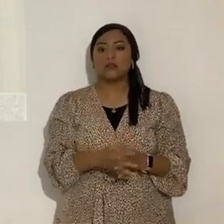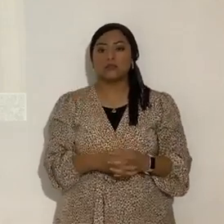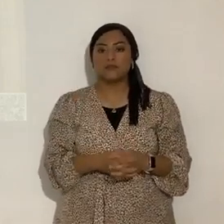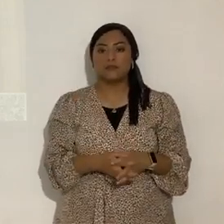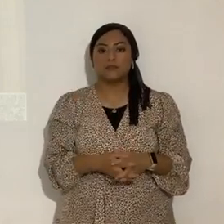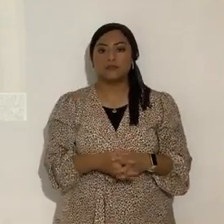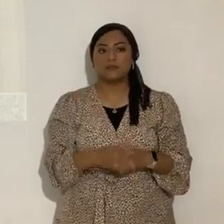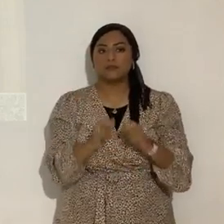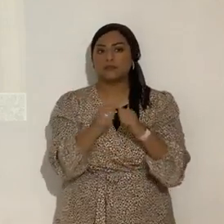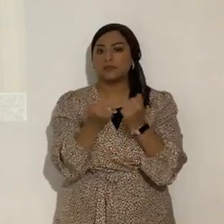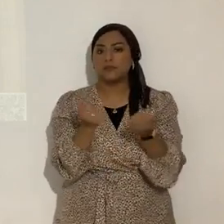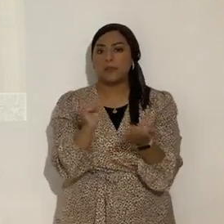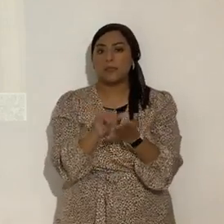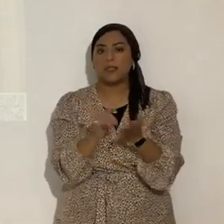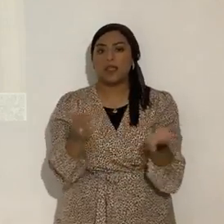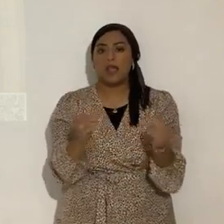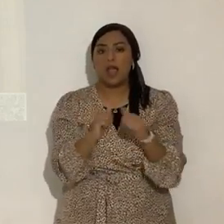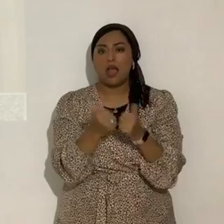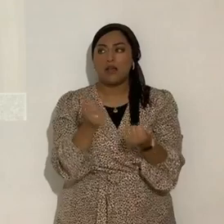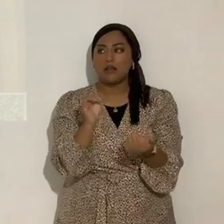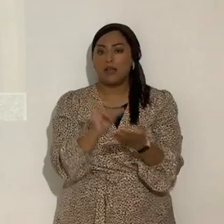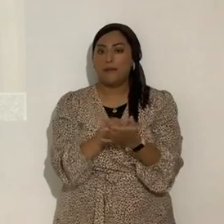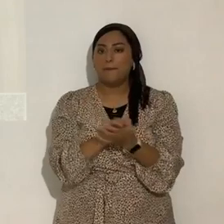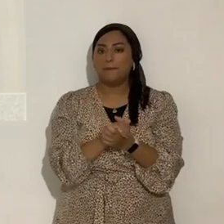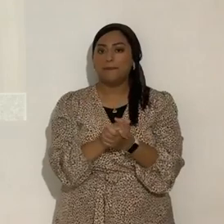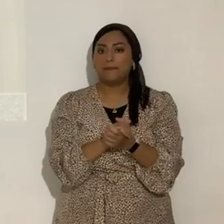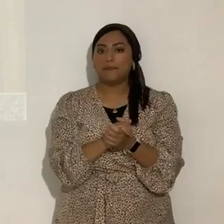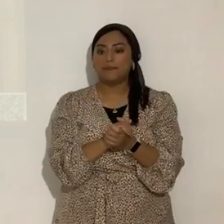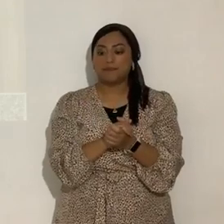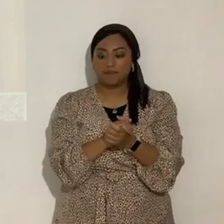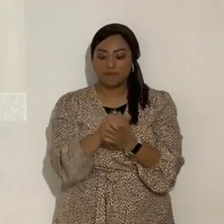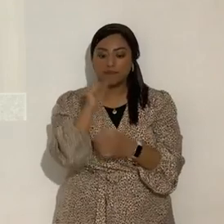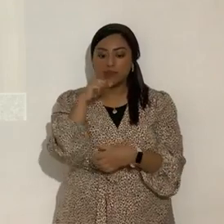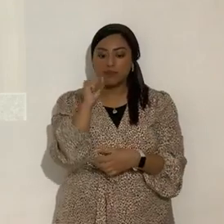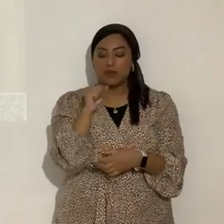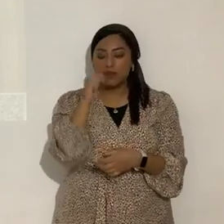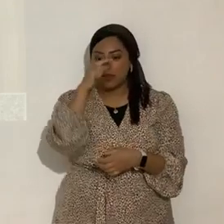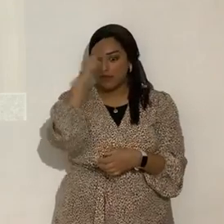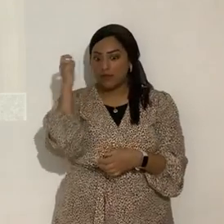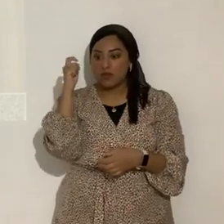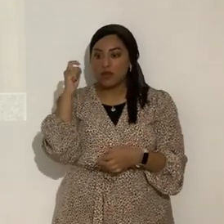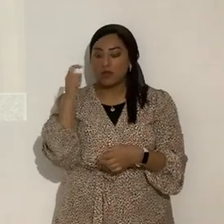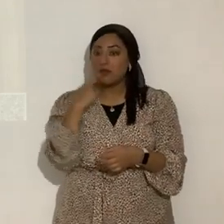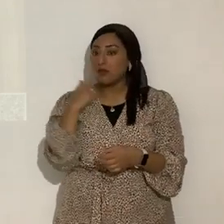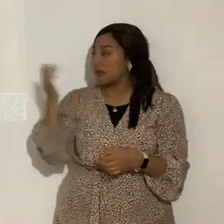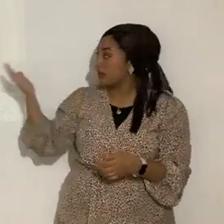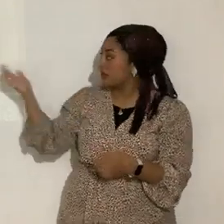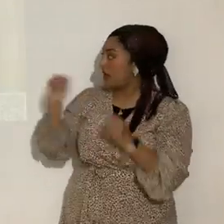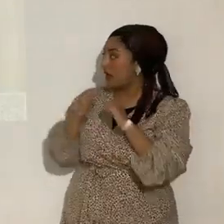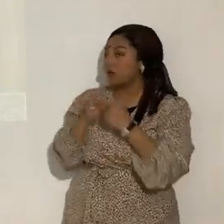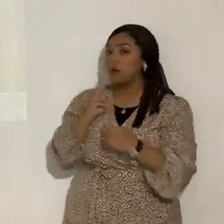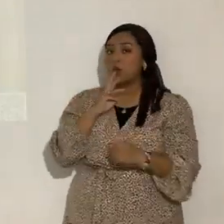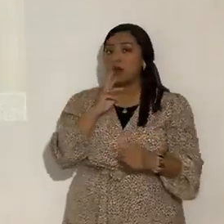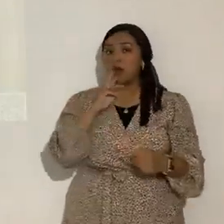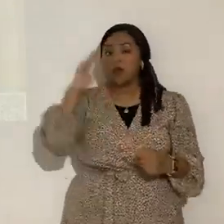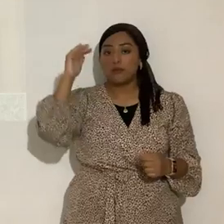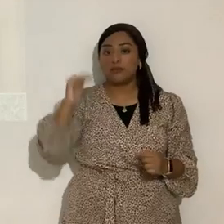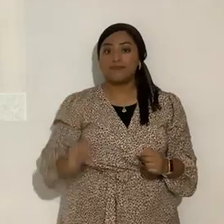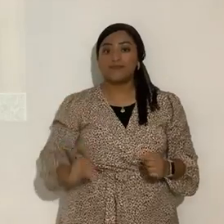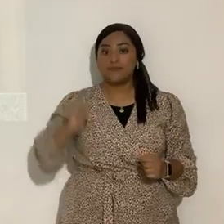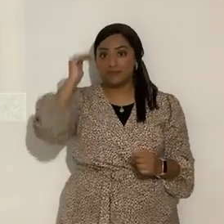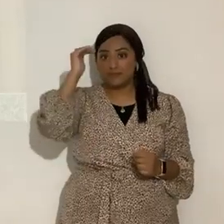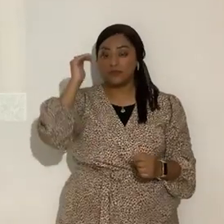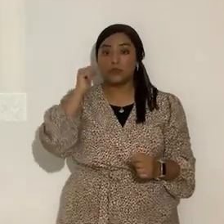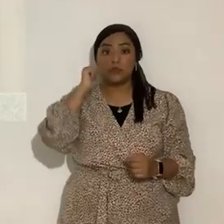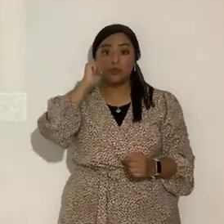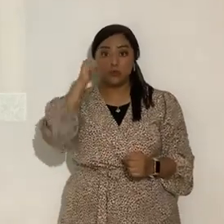guarda. ¿Cómo es eso? ¿Cómo es eso? Sí, porque, bueno, aquí dice cómo hacer el tevilá, el bautismo.